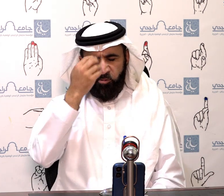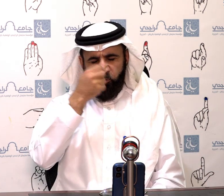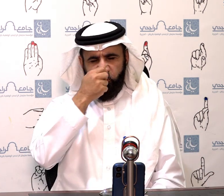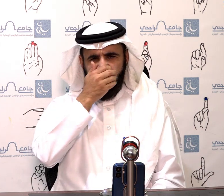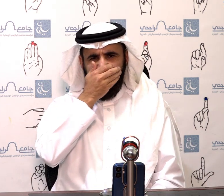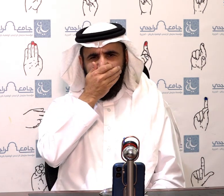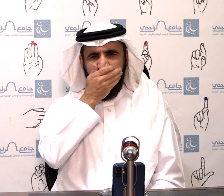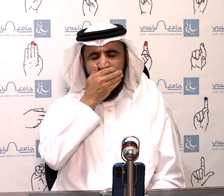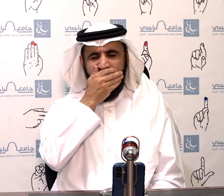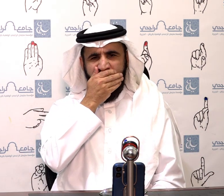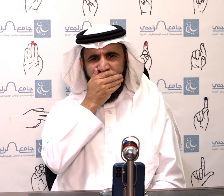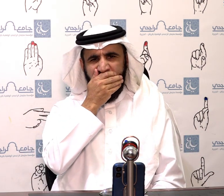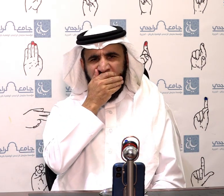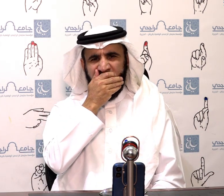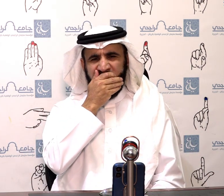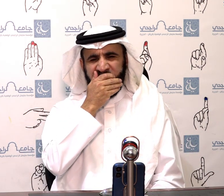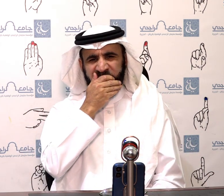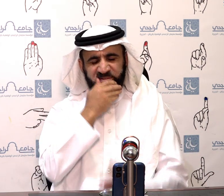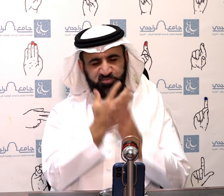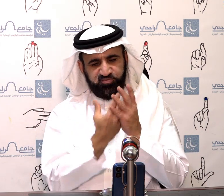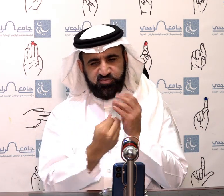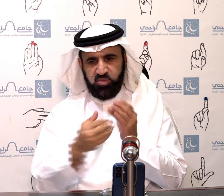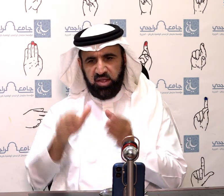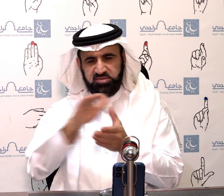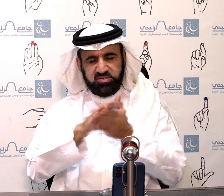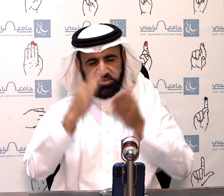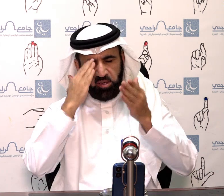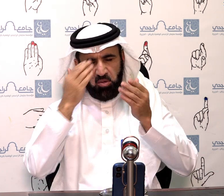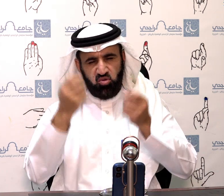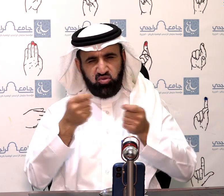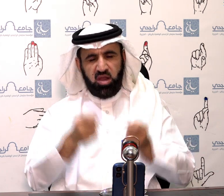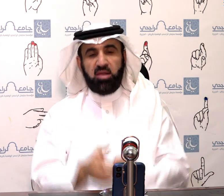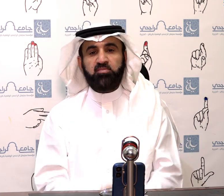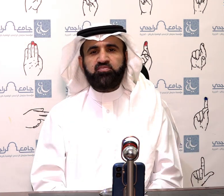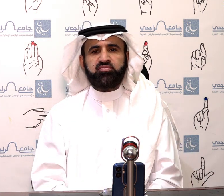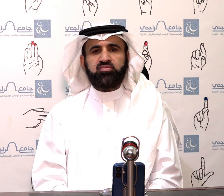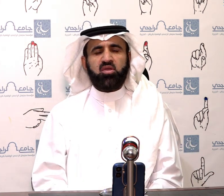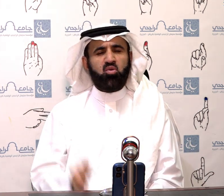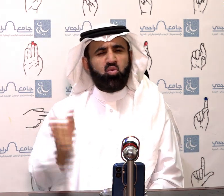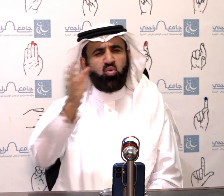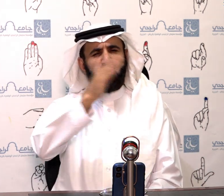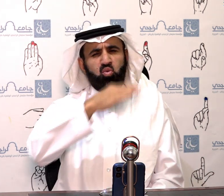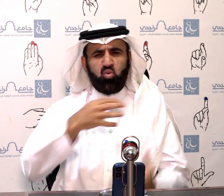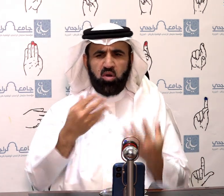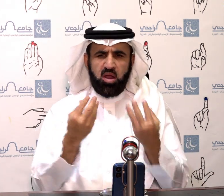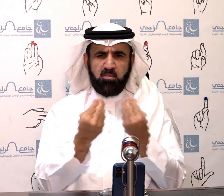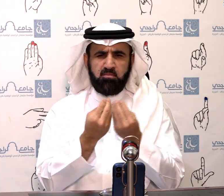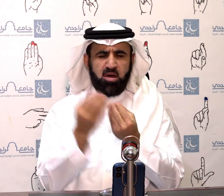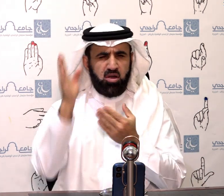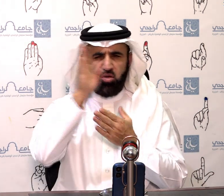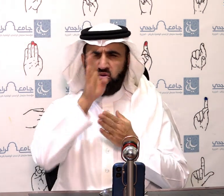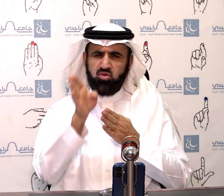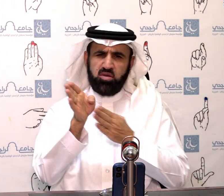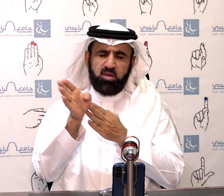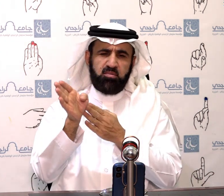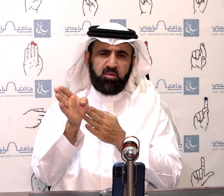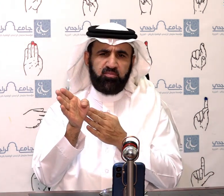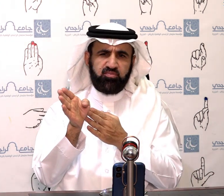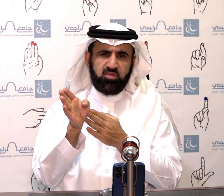عليه وعلى آله وأصحابه ومن اقتفى أثره واهتدى بهداه إلى يوم